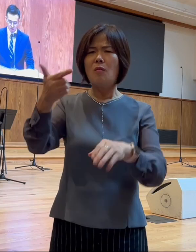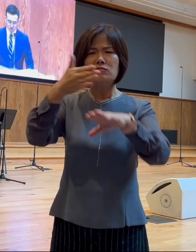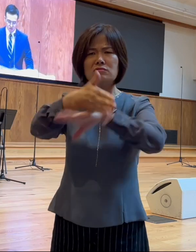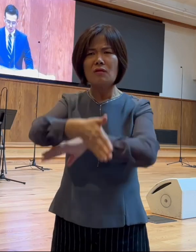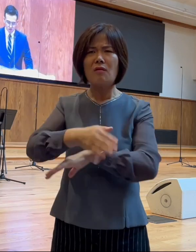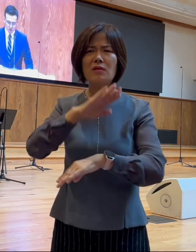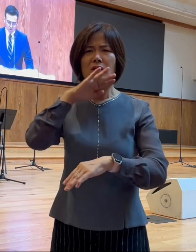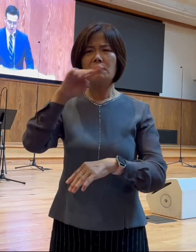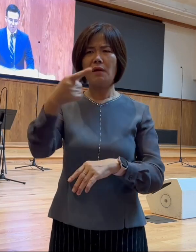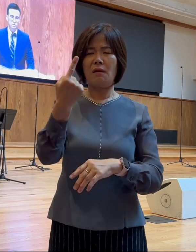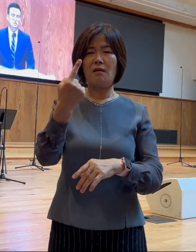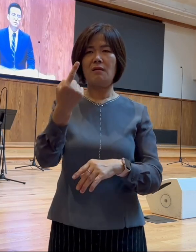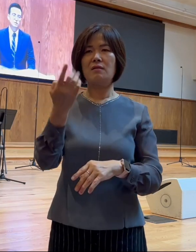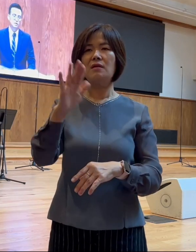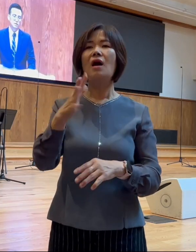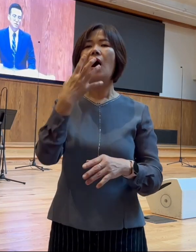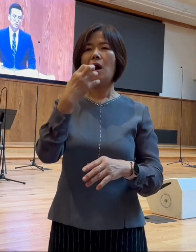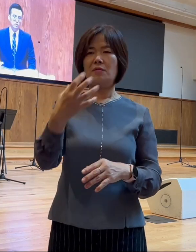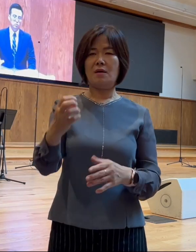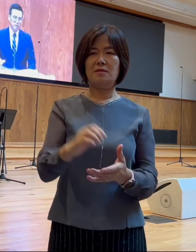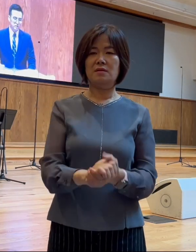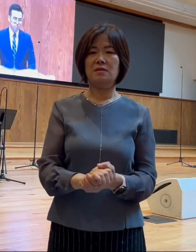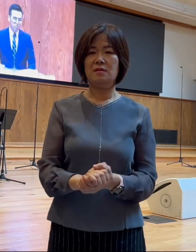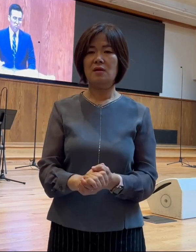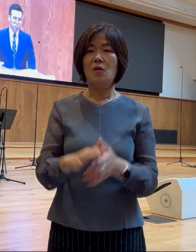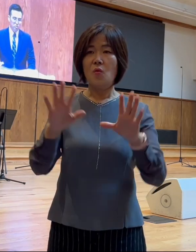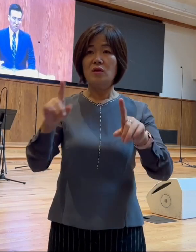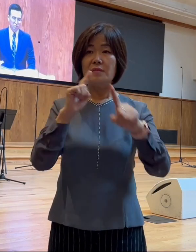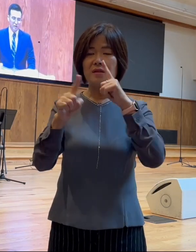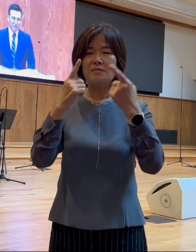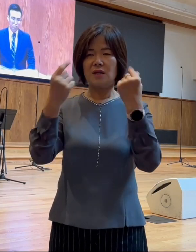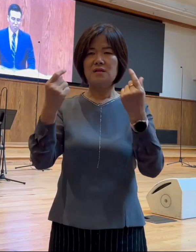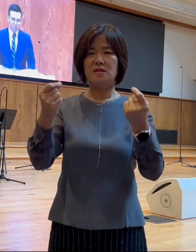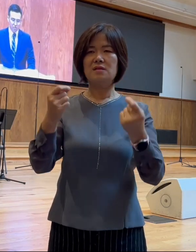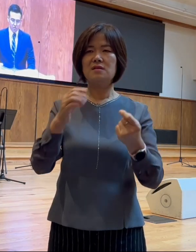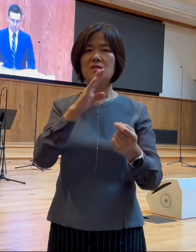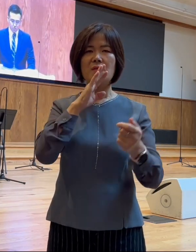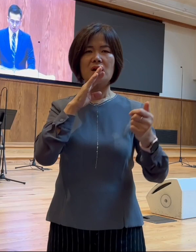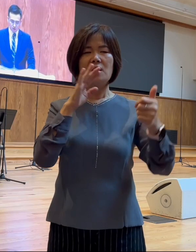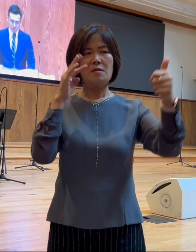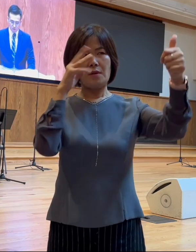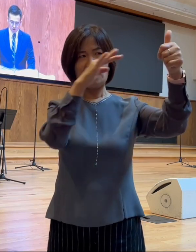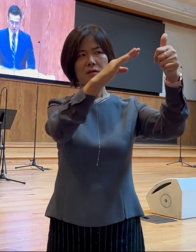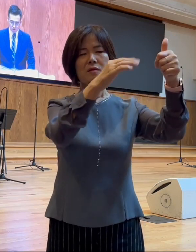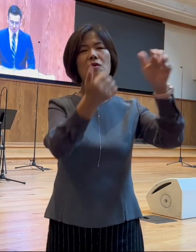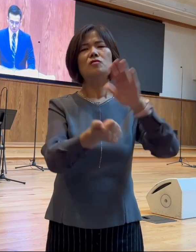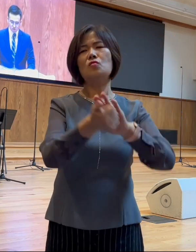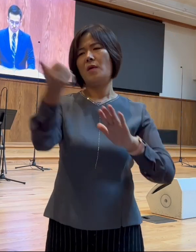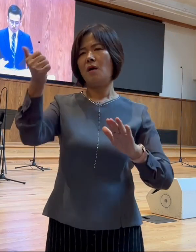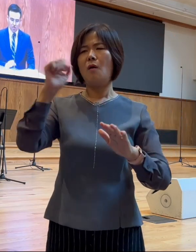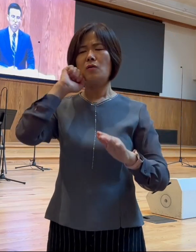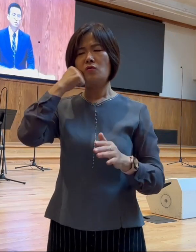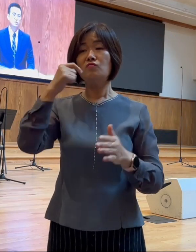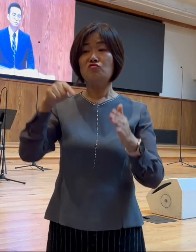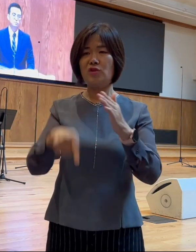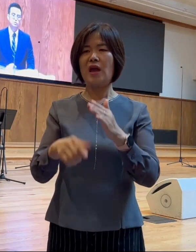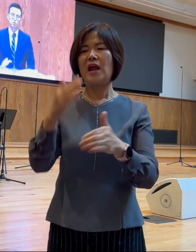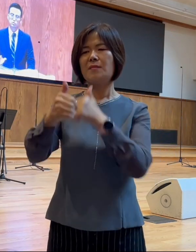아닙니까? 근데 아브라함은 오늘 말씀대로 도저히 바랄 수 없는 중에 바라고 믿은